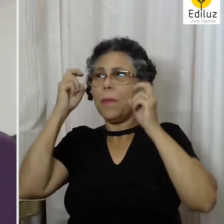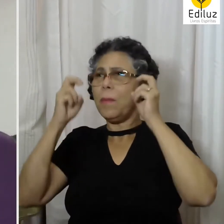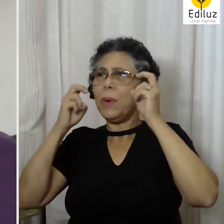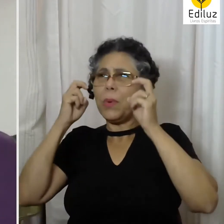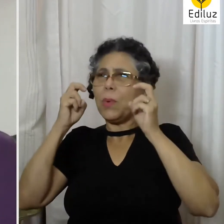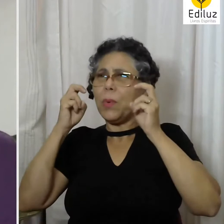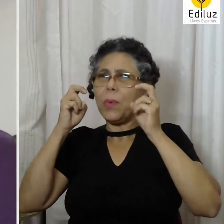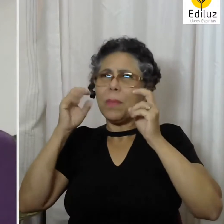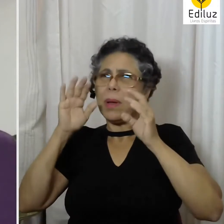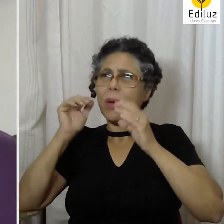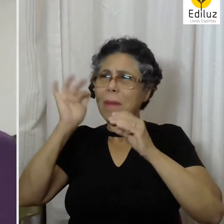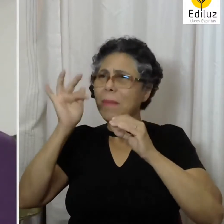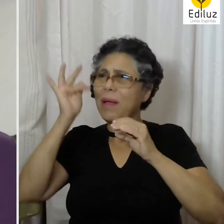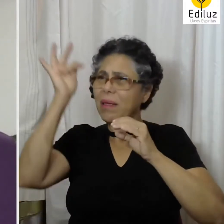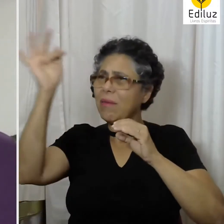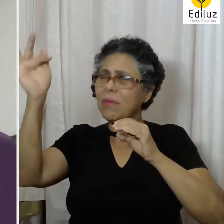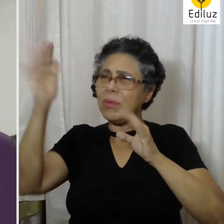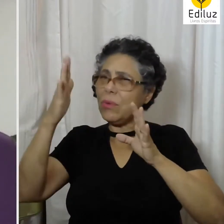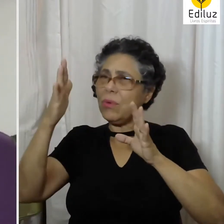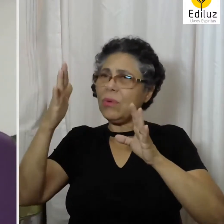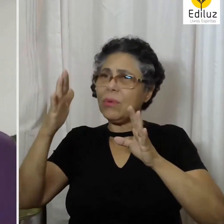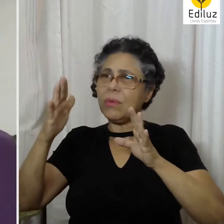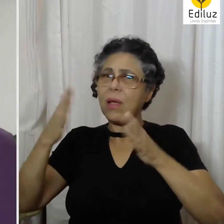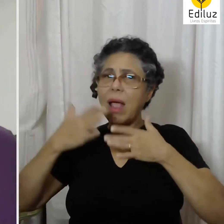confio, eu percebo.